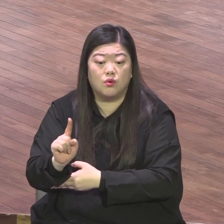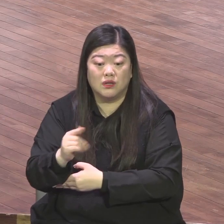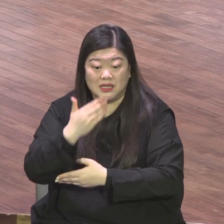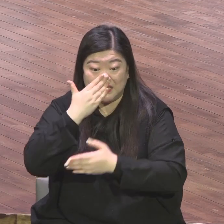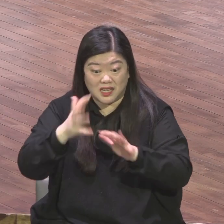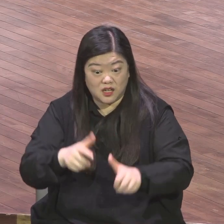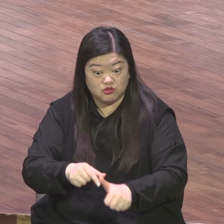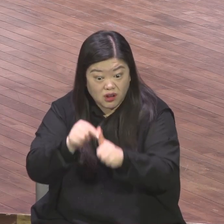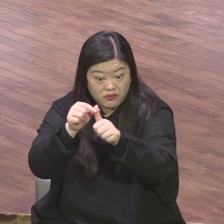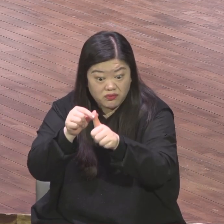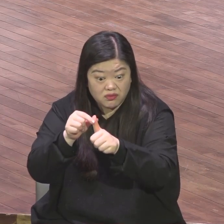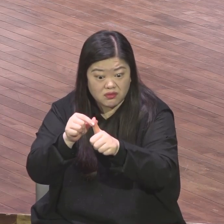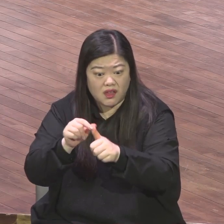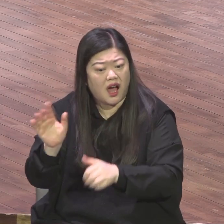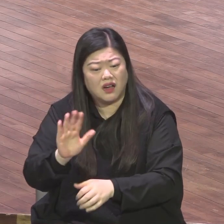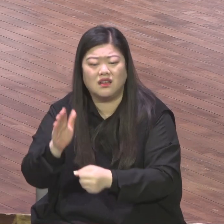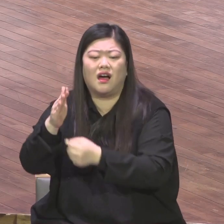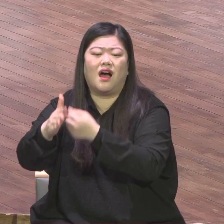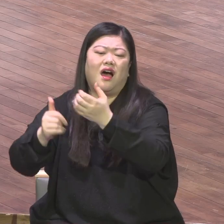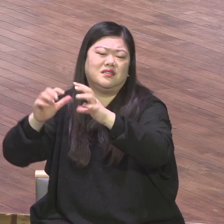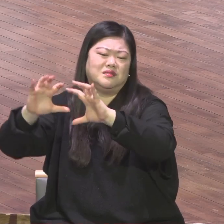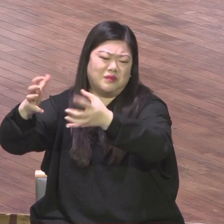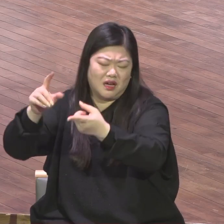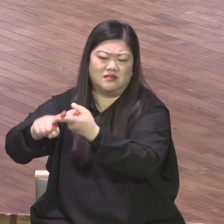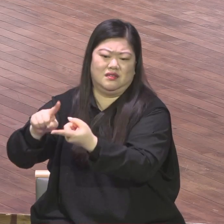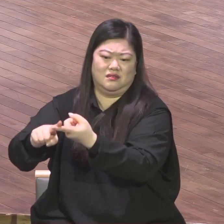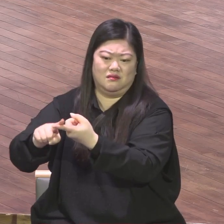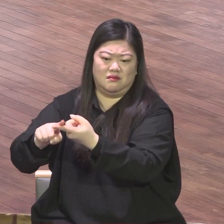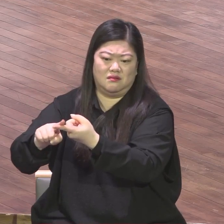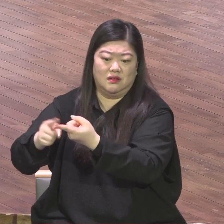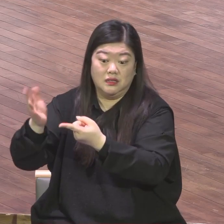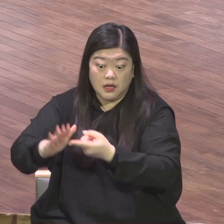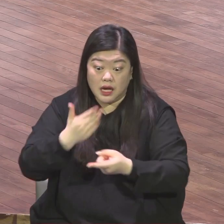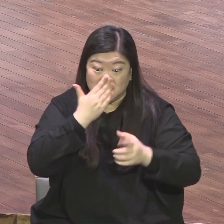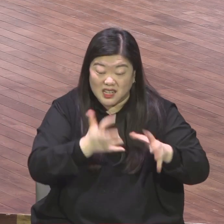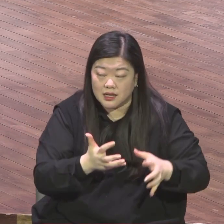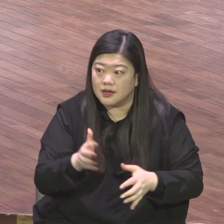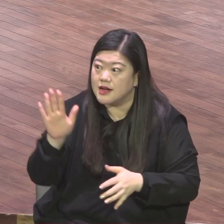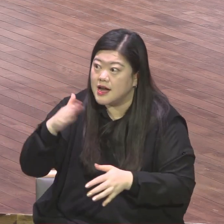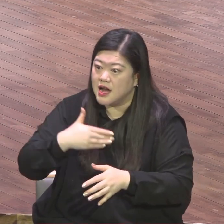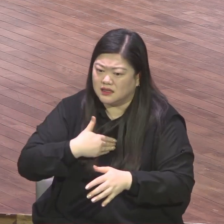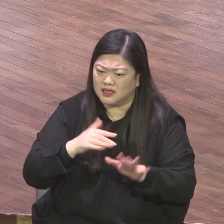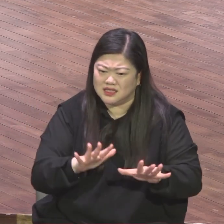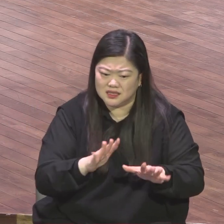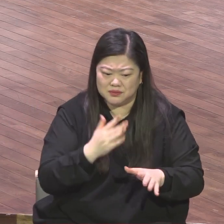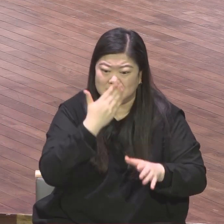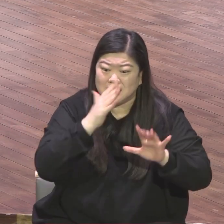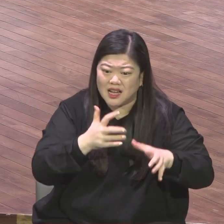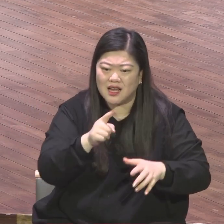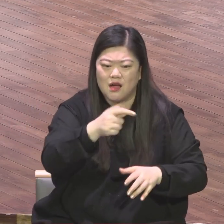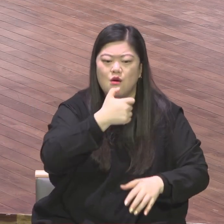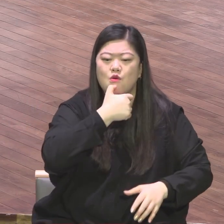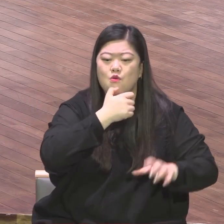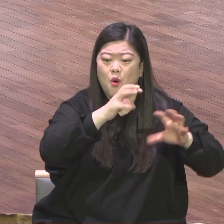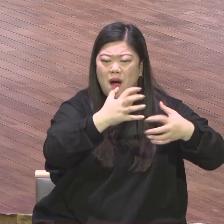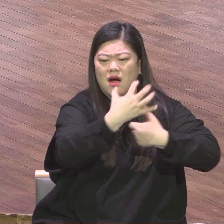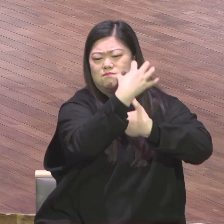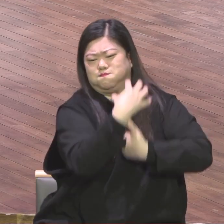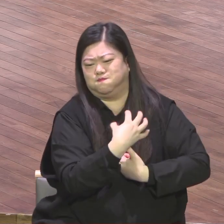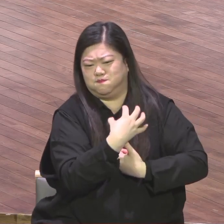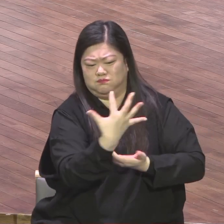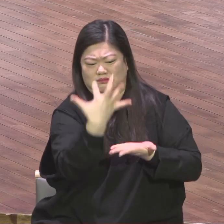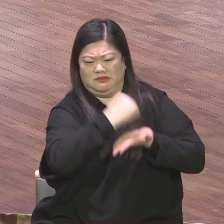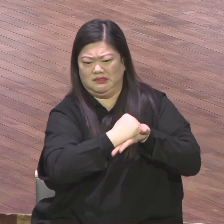제자들은 이스라엘 회복을 말하고 있었죠. 이스라엘 해보 이스라엘이 지금 로마에 속박 당하고